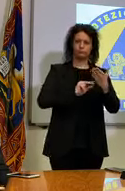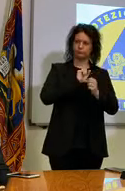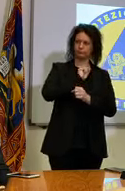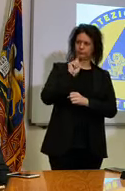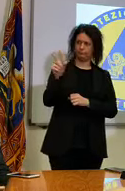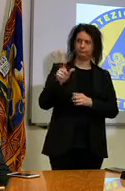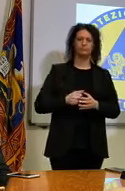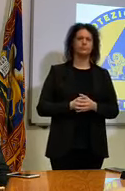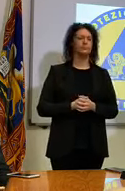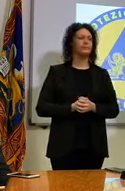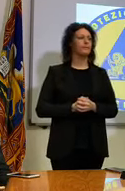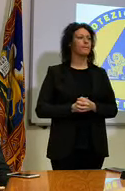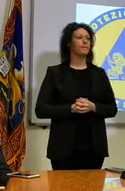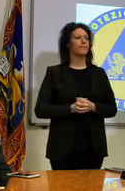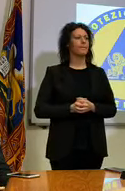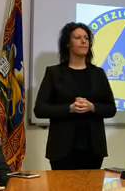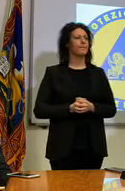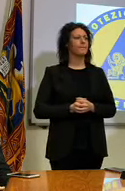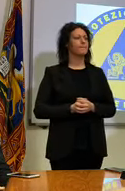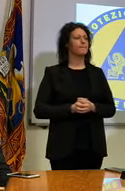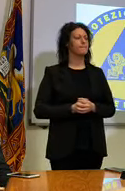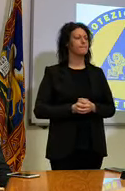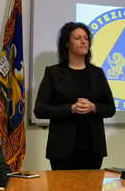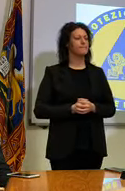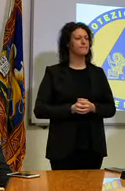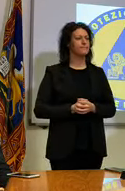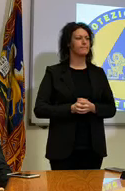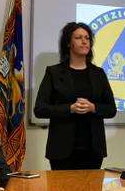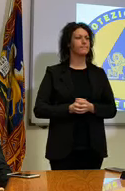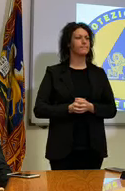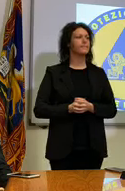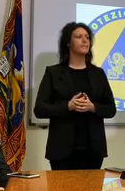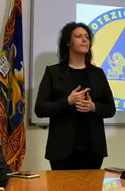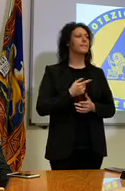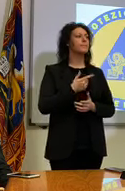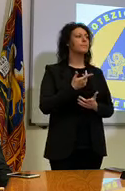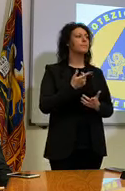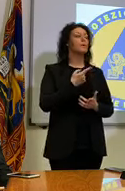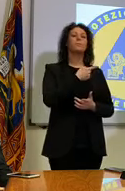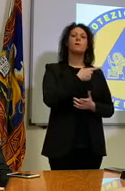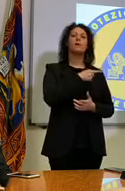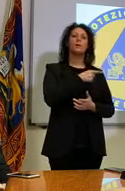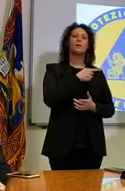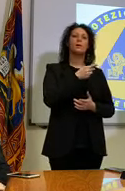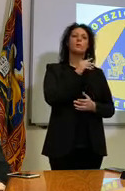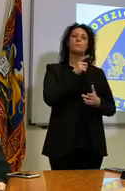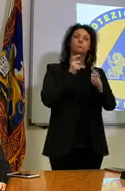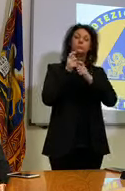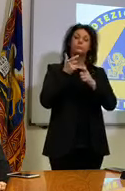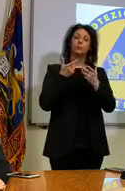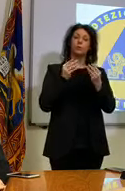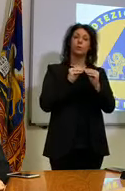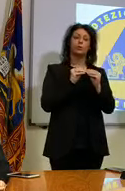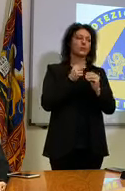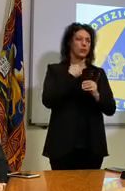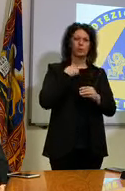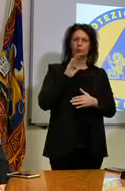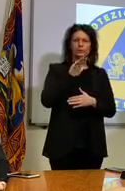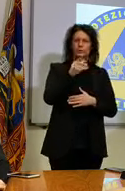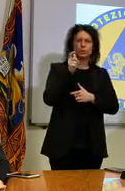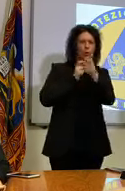Avete avuto, prima della lettera formale, avete avuto un'interlocuzione? Tutti i giorni, il comitato operativo, tutti i giorni noi,